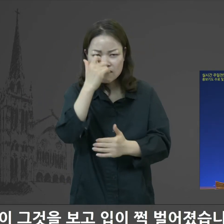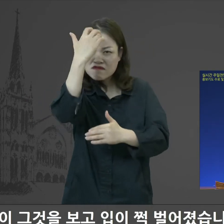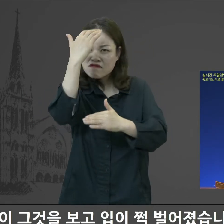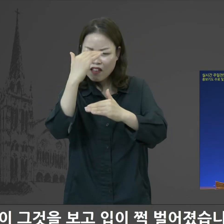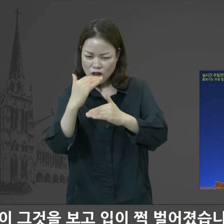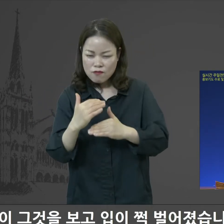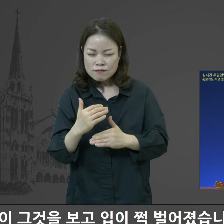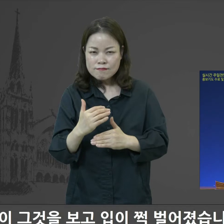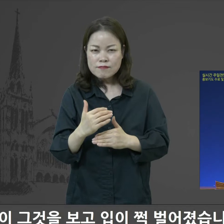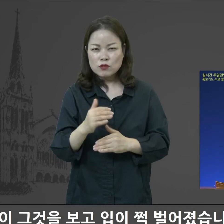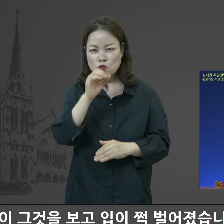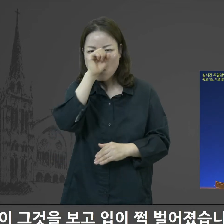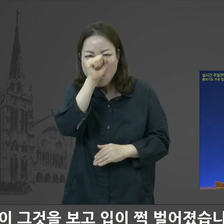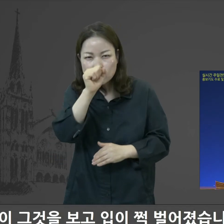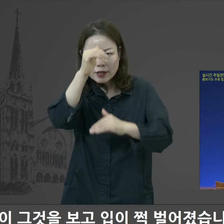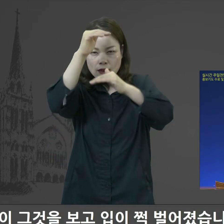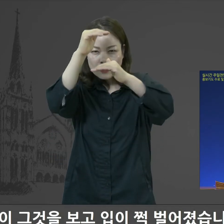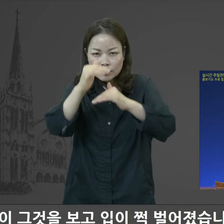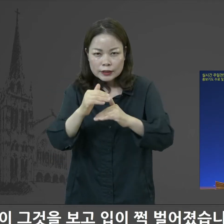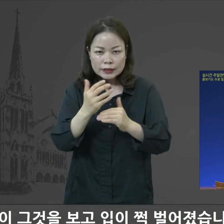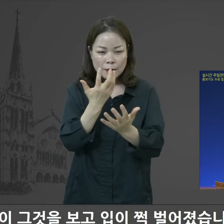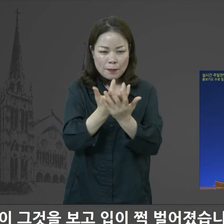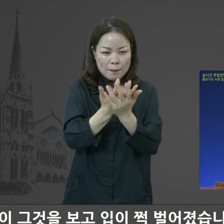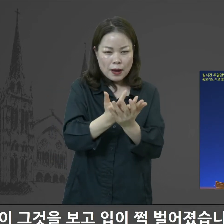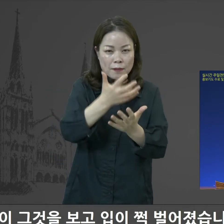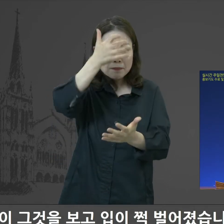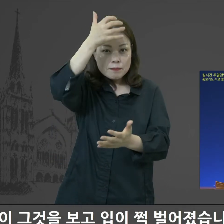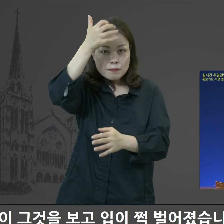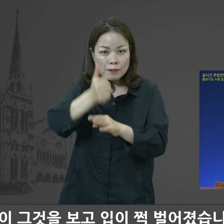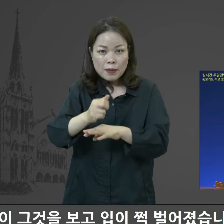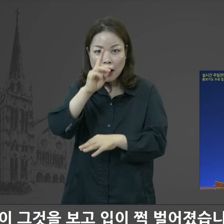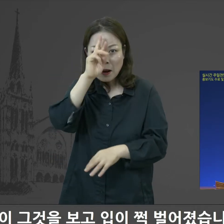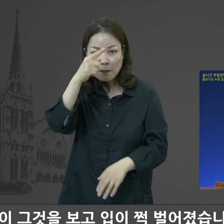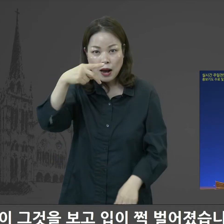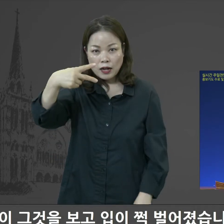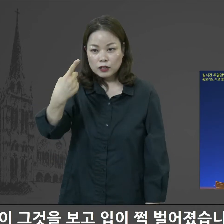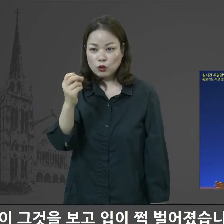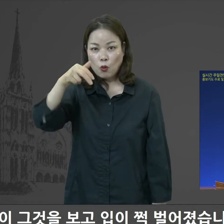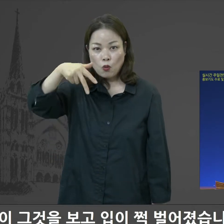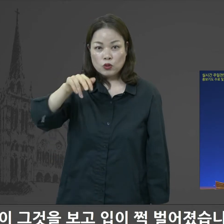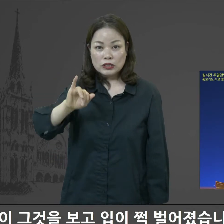정말 아름답습니다. 그리고 그 공문의 마지막에 박동진 이름을